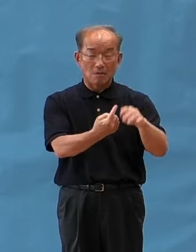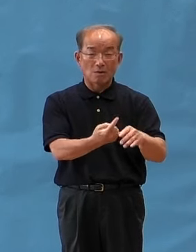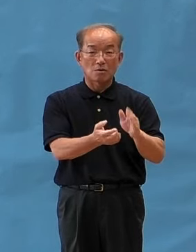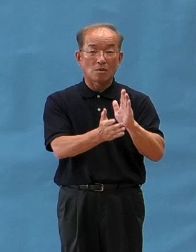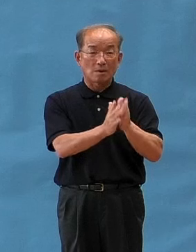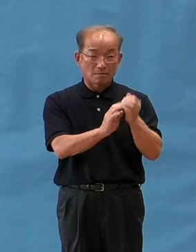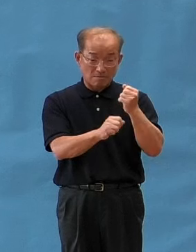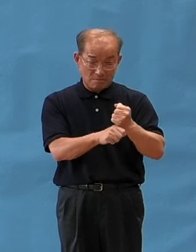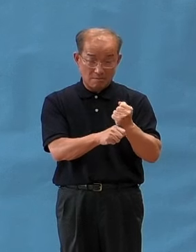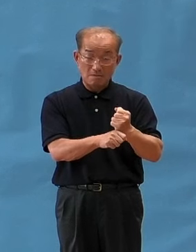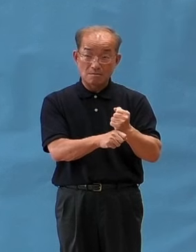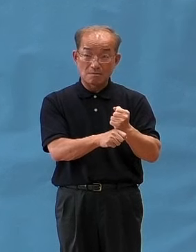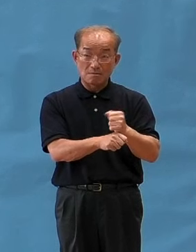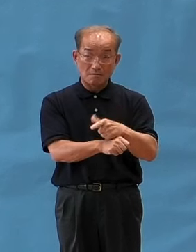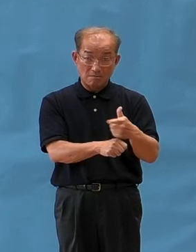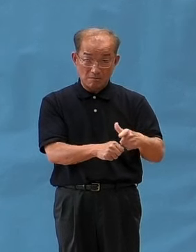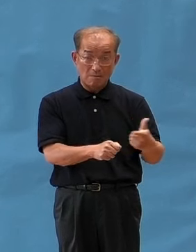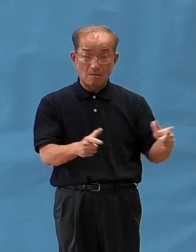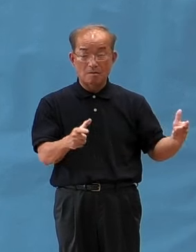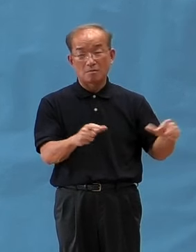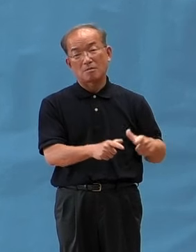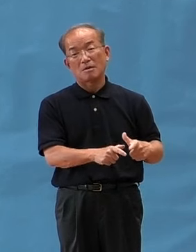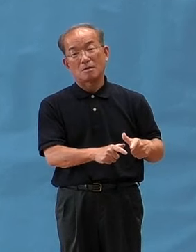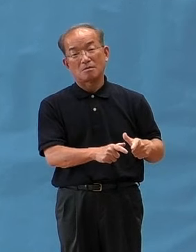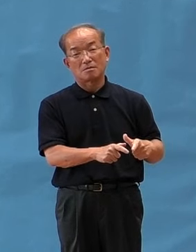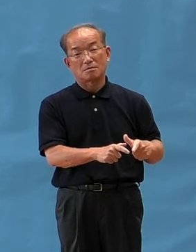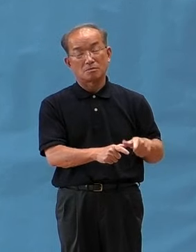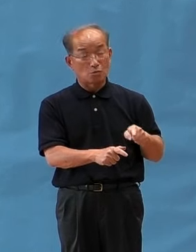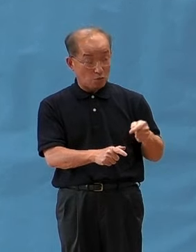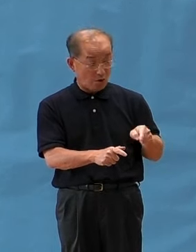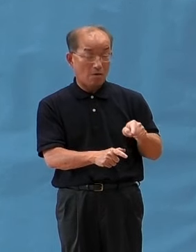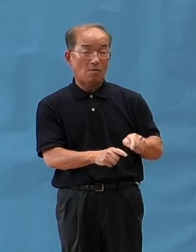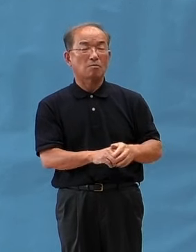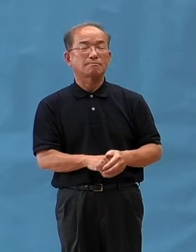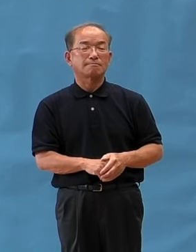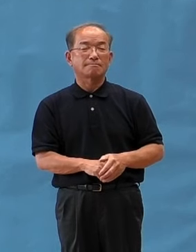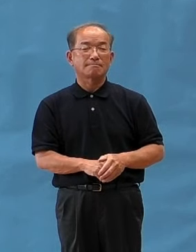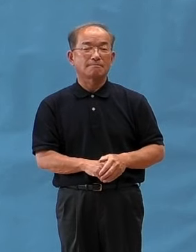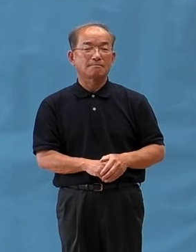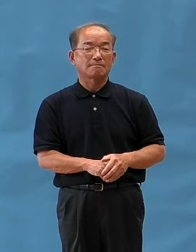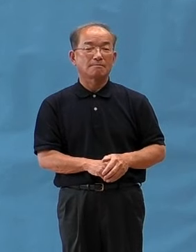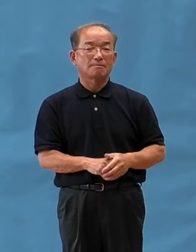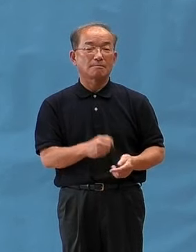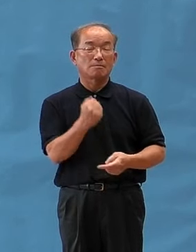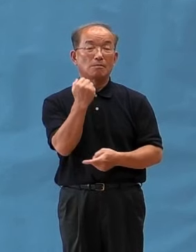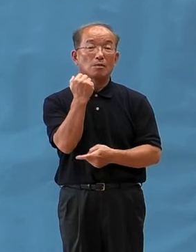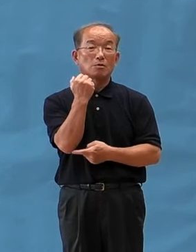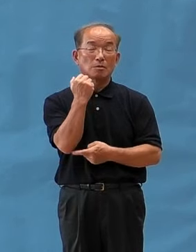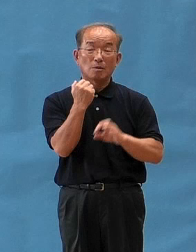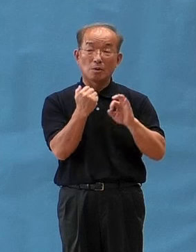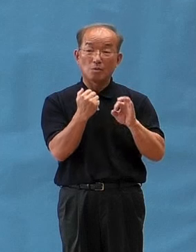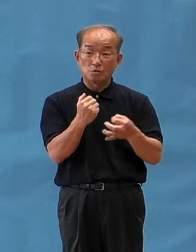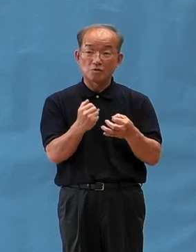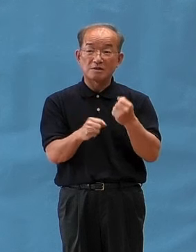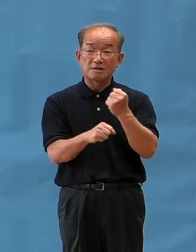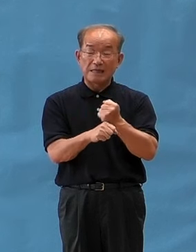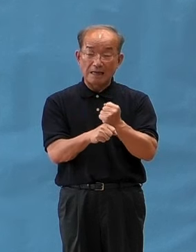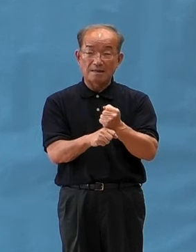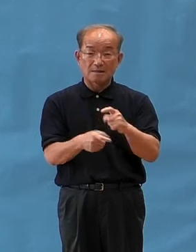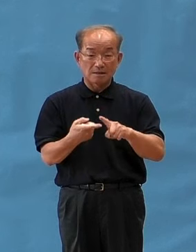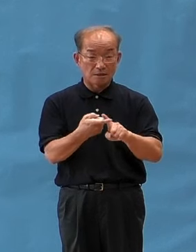しまうということになりますから、それをもともと物産協会、島根県の物産協